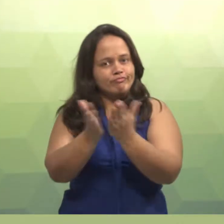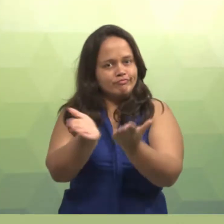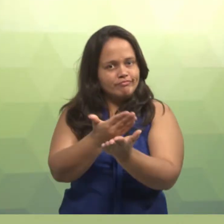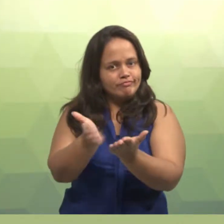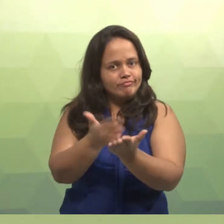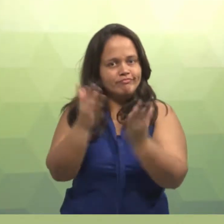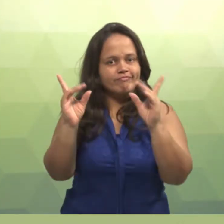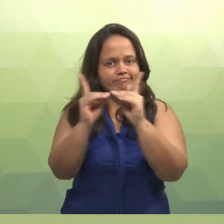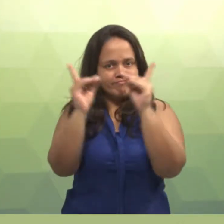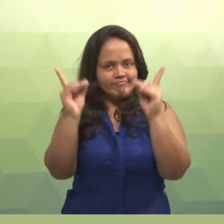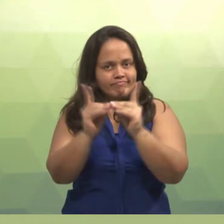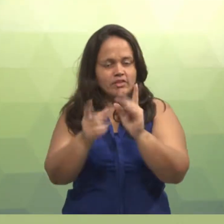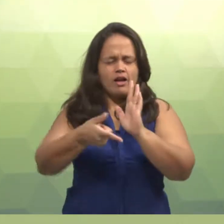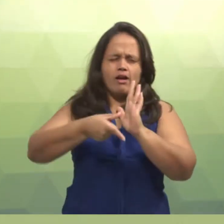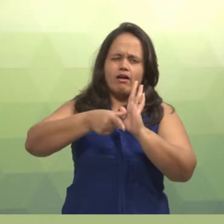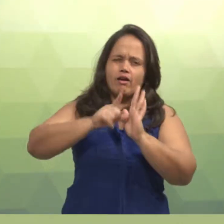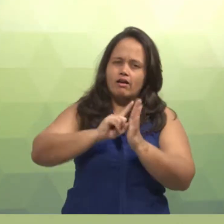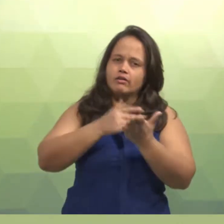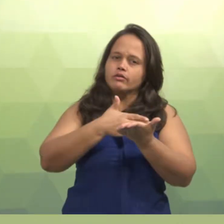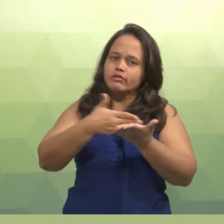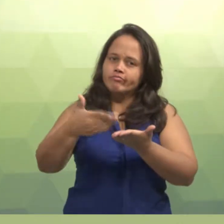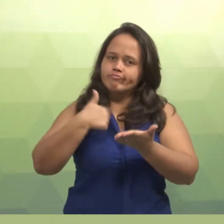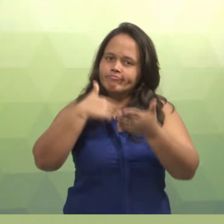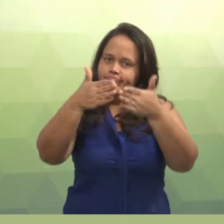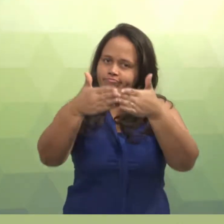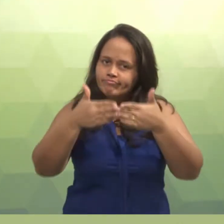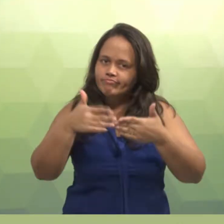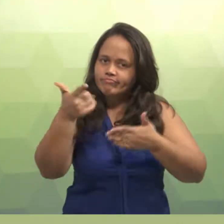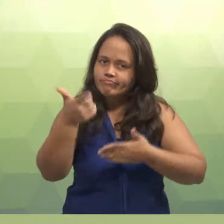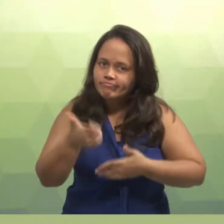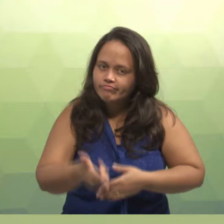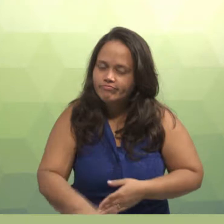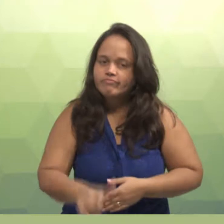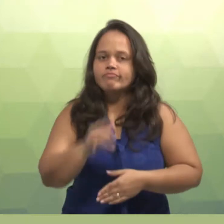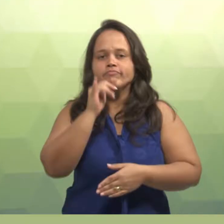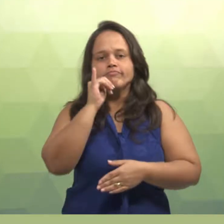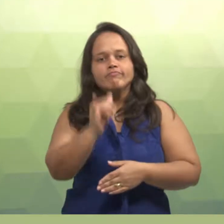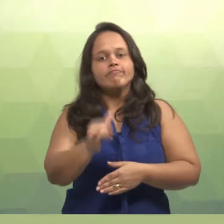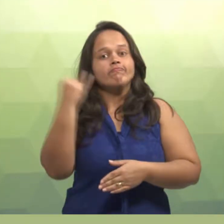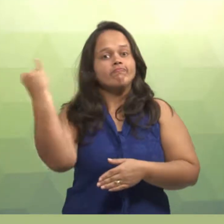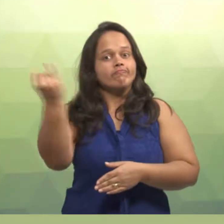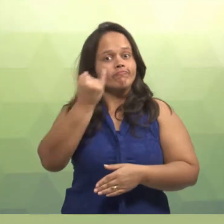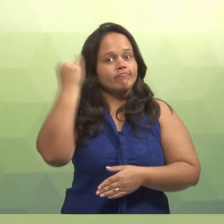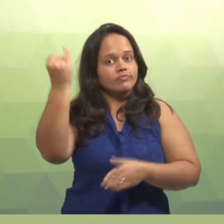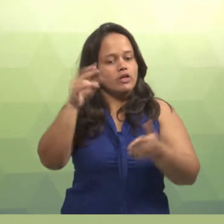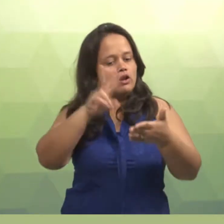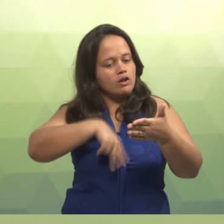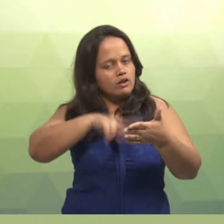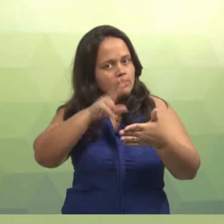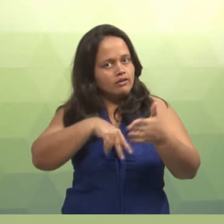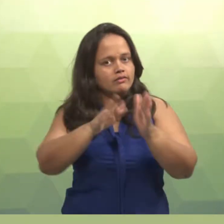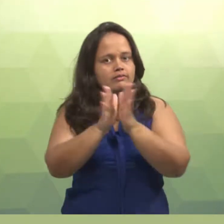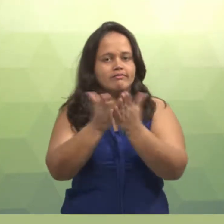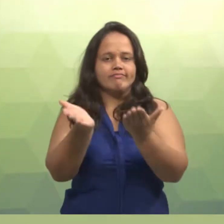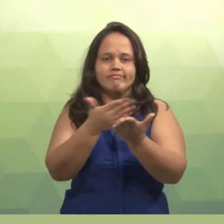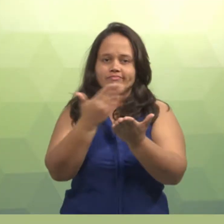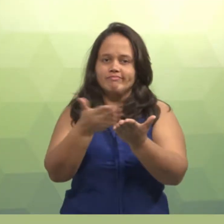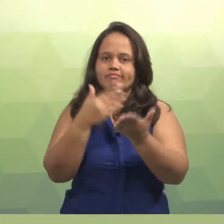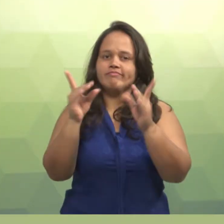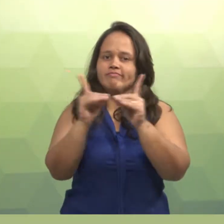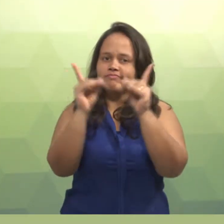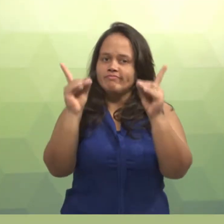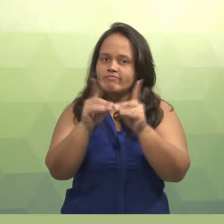E antes de iniciar, gostaria mais uma vez de ressaltar a importância da leitura do caderno didático e